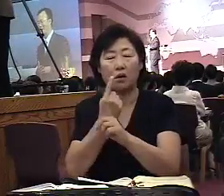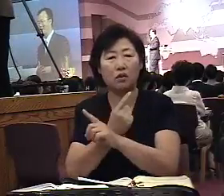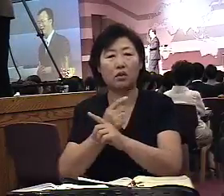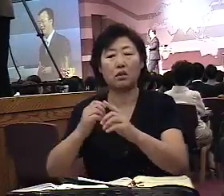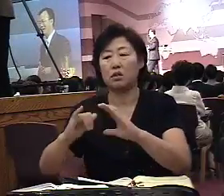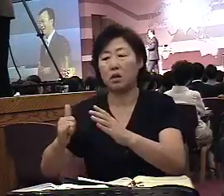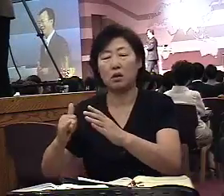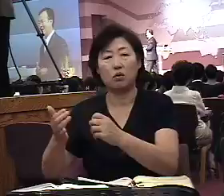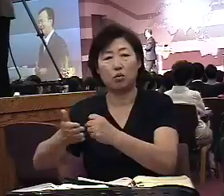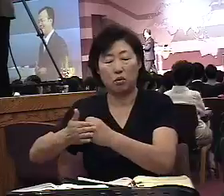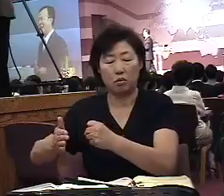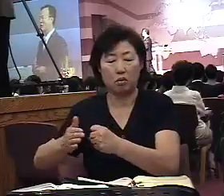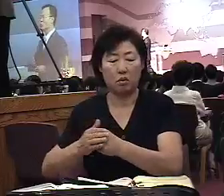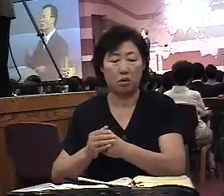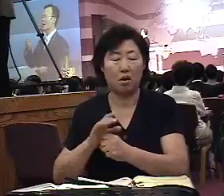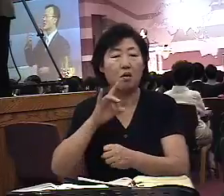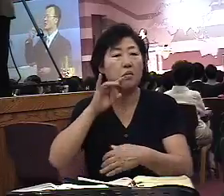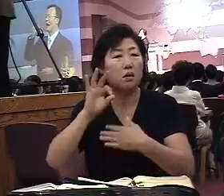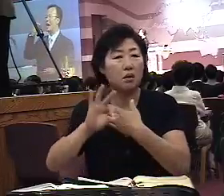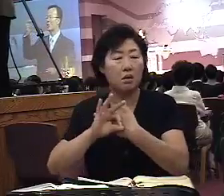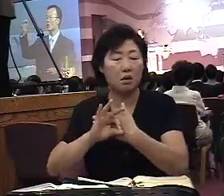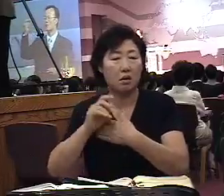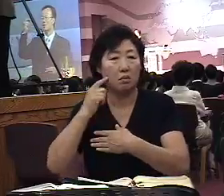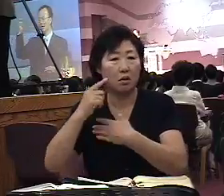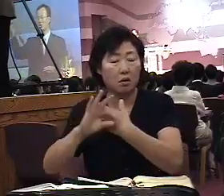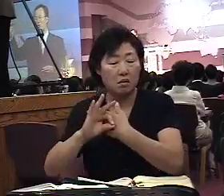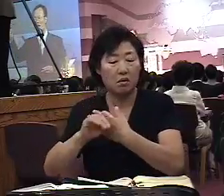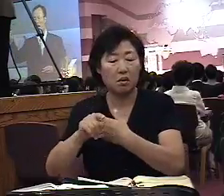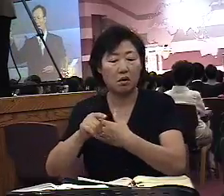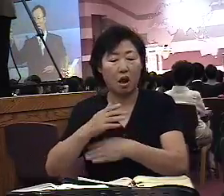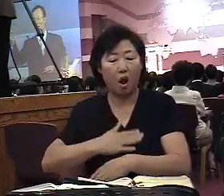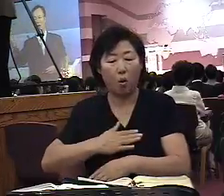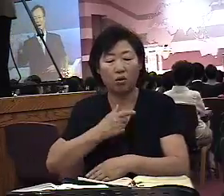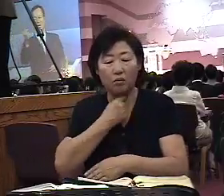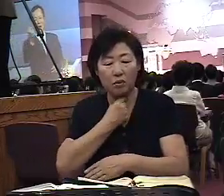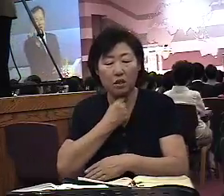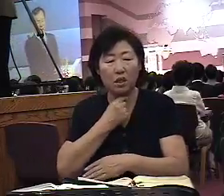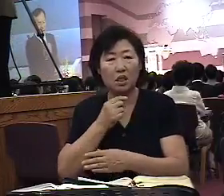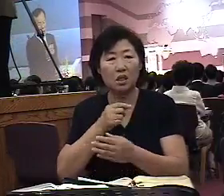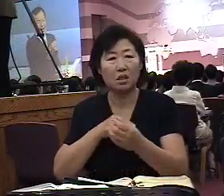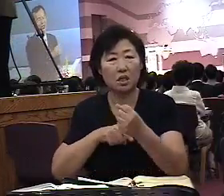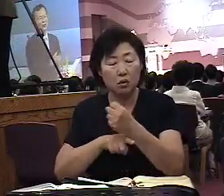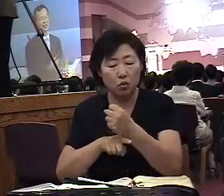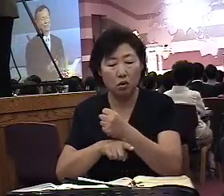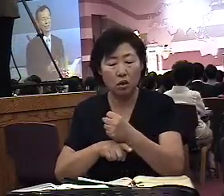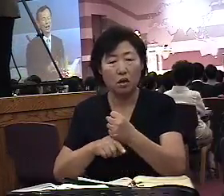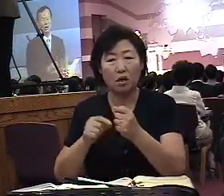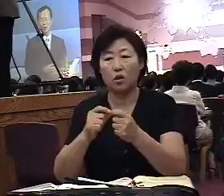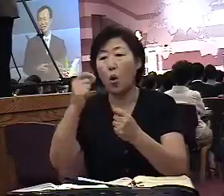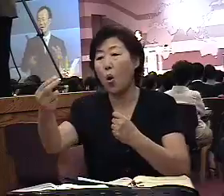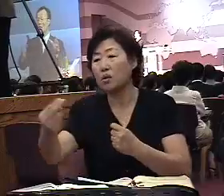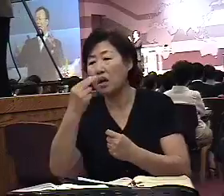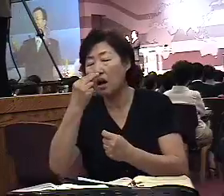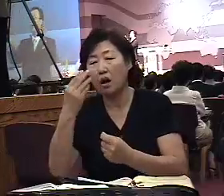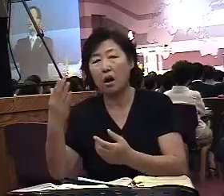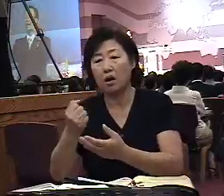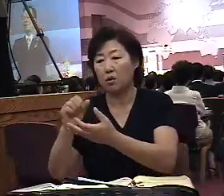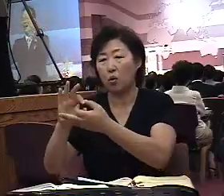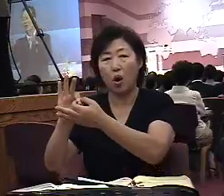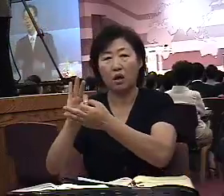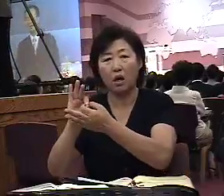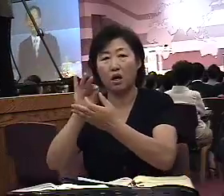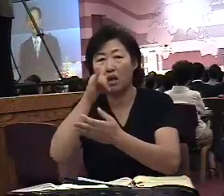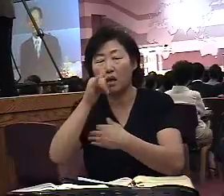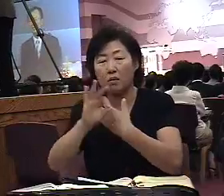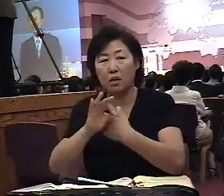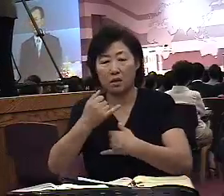때문에. 만일 우리가 지금 알고 싶은 이슈가 우리의 영생에 관한 것이라면, 우리 자녀들의 영생에